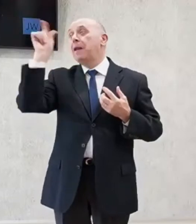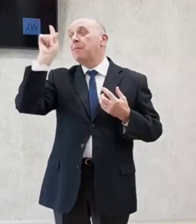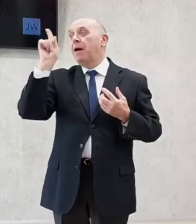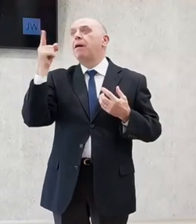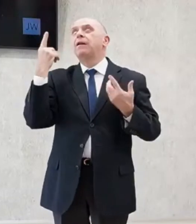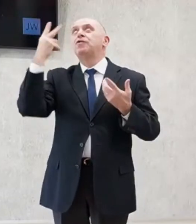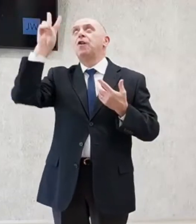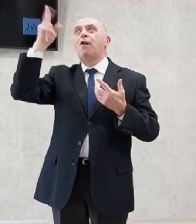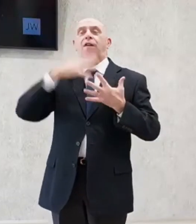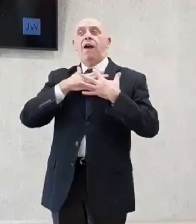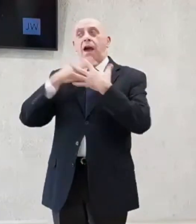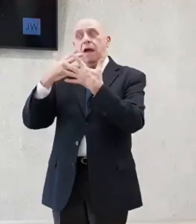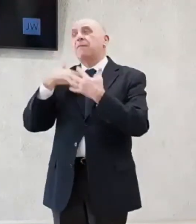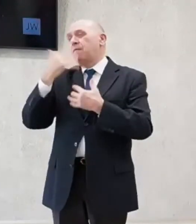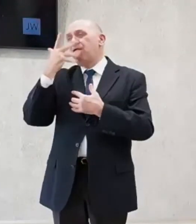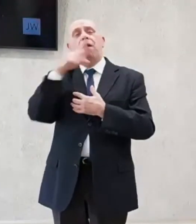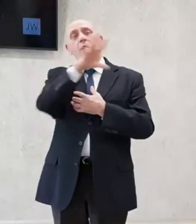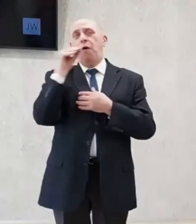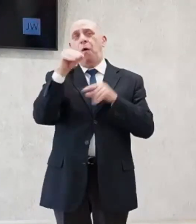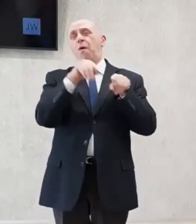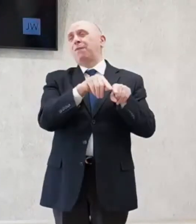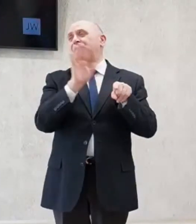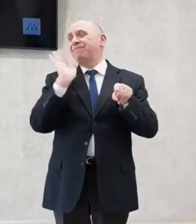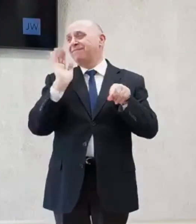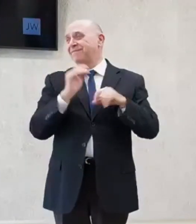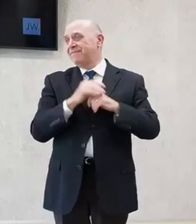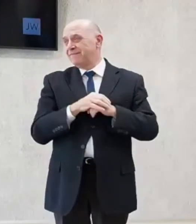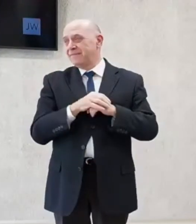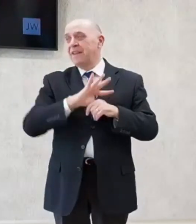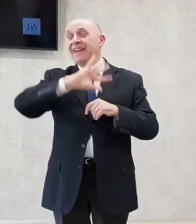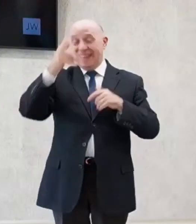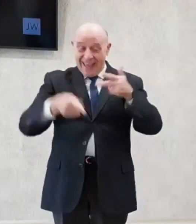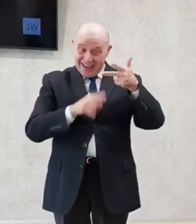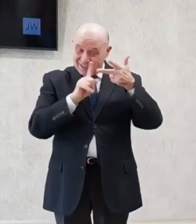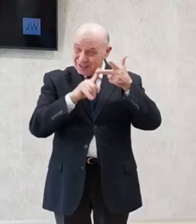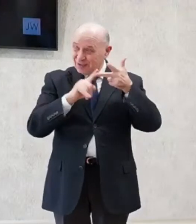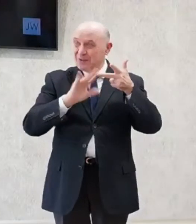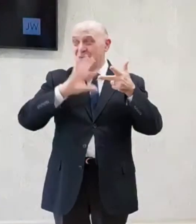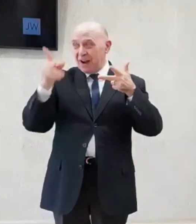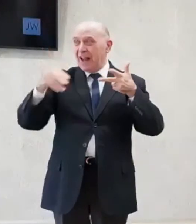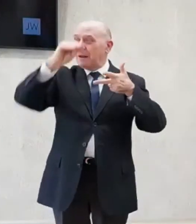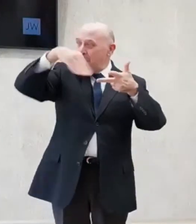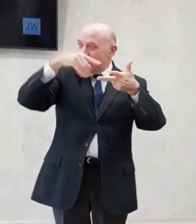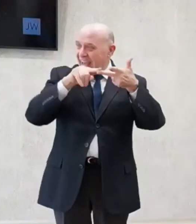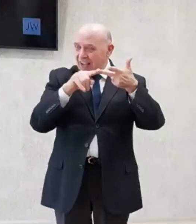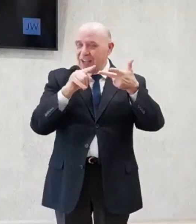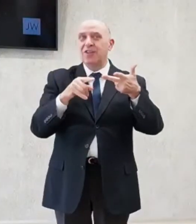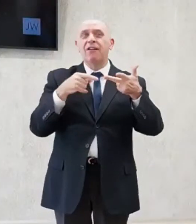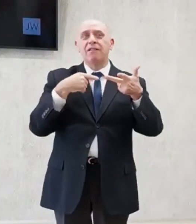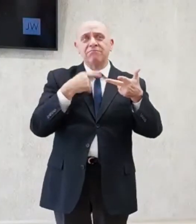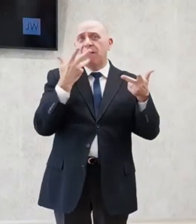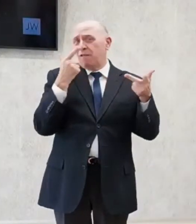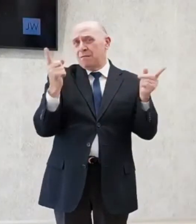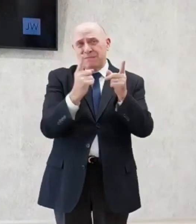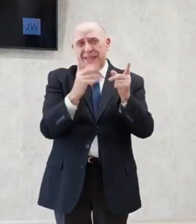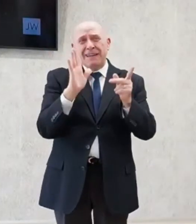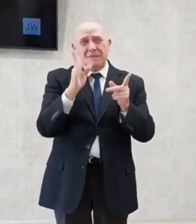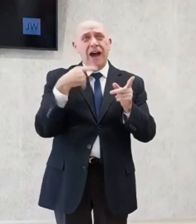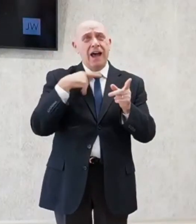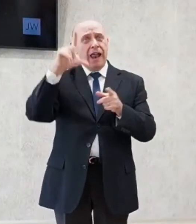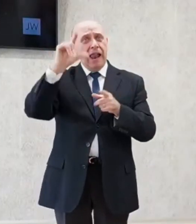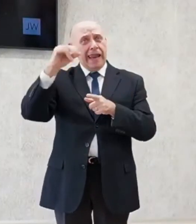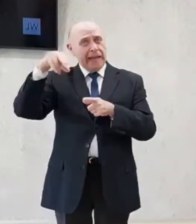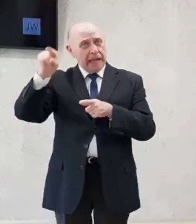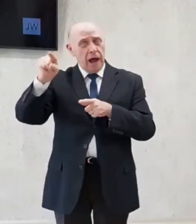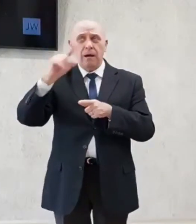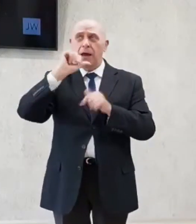che aveva per Geova un altro messaggio abbiamo preso questo spunto volevo solo dire che Lina Per noi è stata